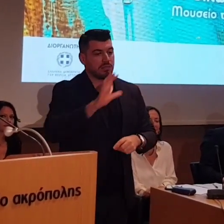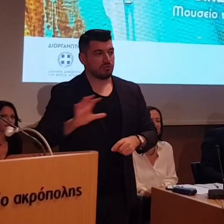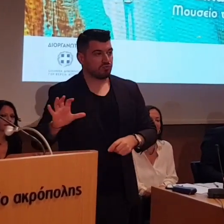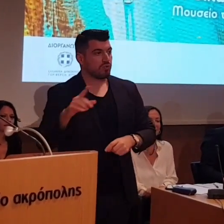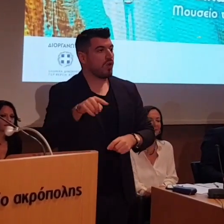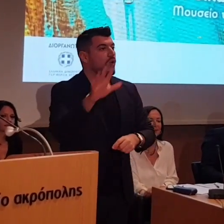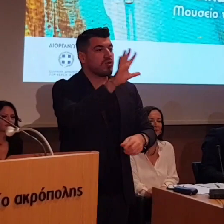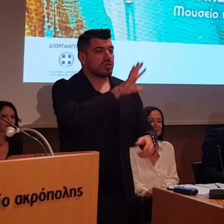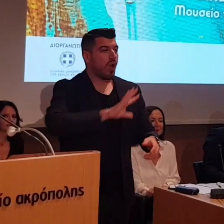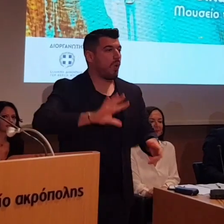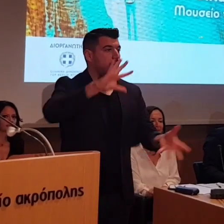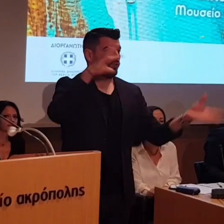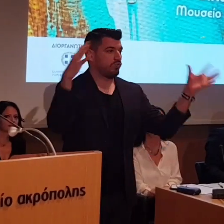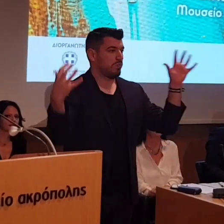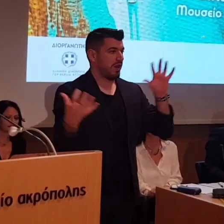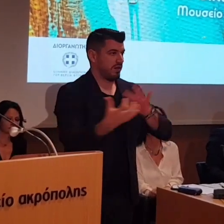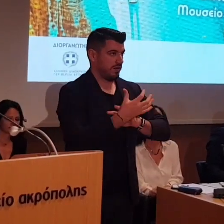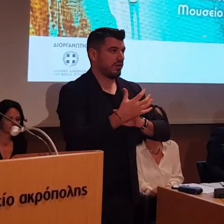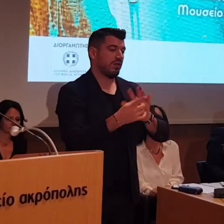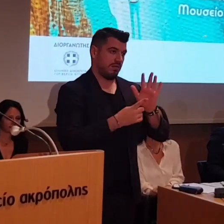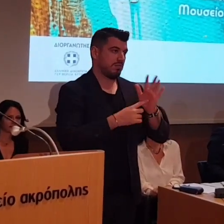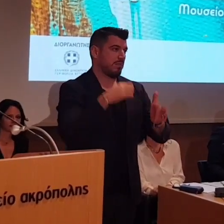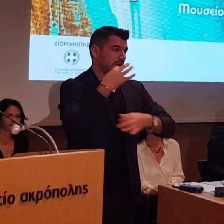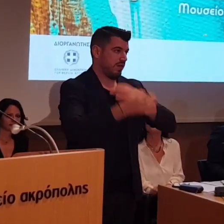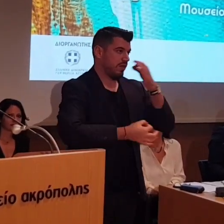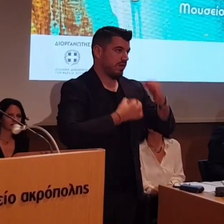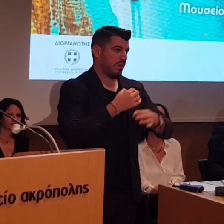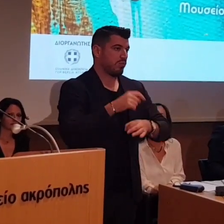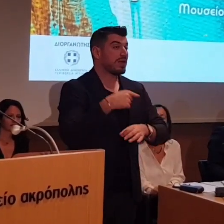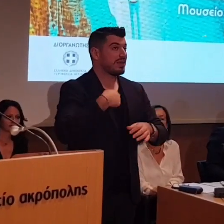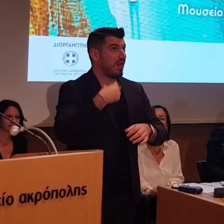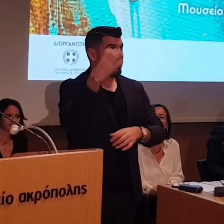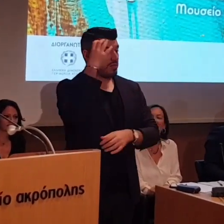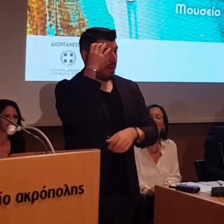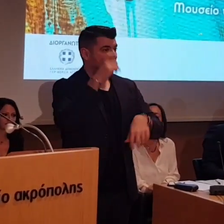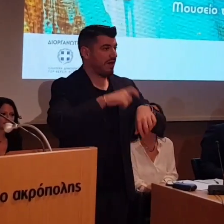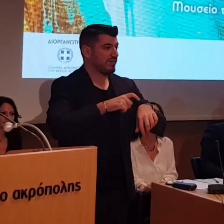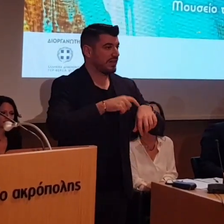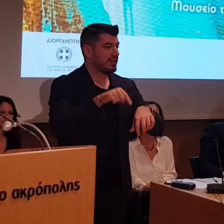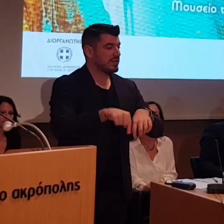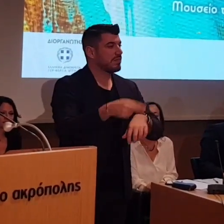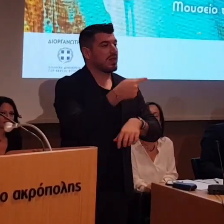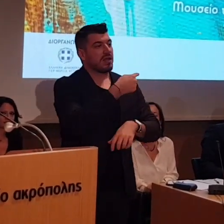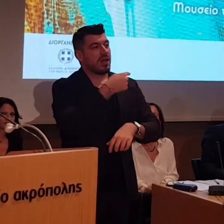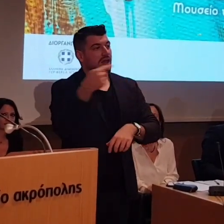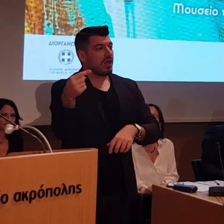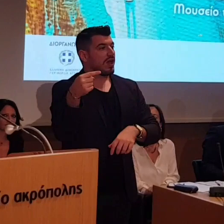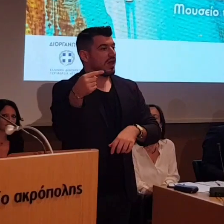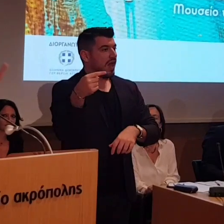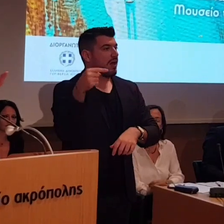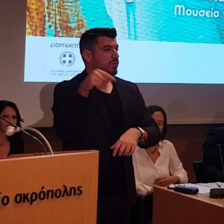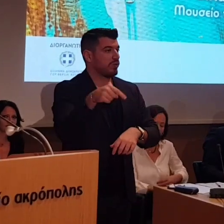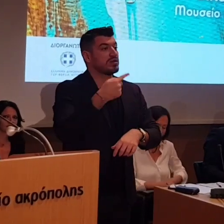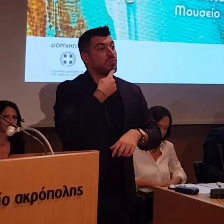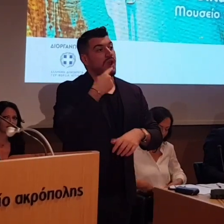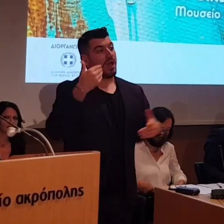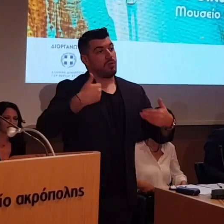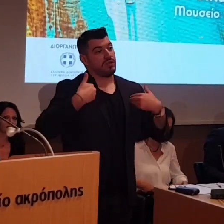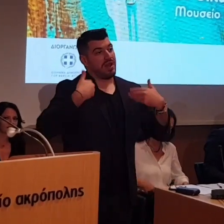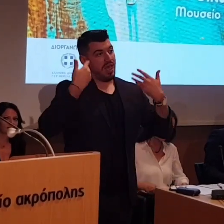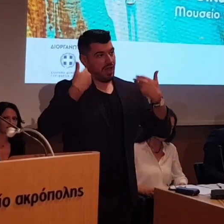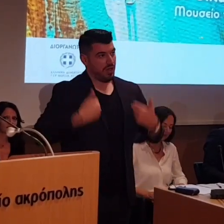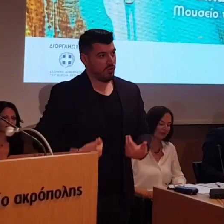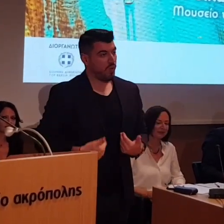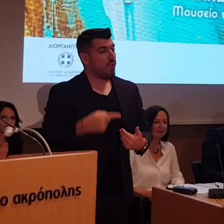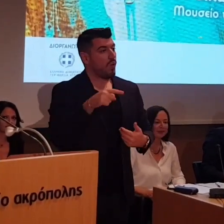για τον πλανήτη ολόκληρο θα έλεγα εγώ θυμούμενη ένα τσιτάτο των νιάτων μου, δράση τοπικά ώστε